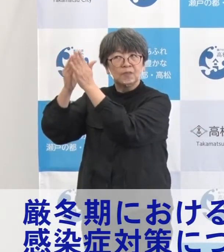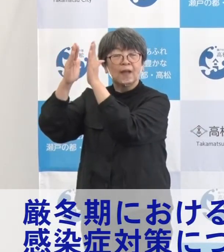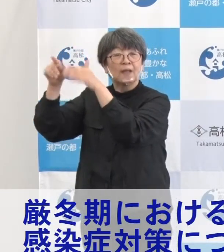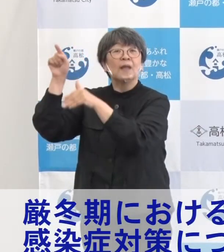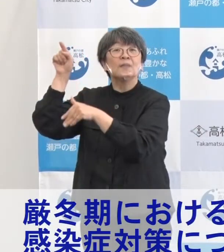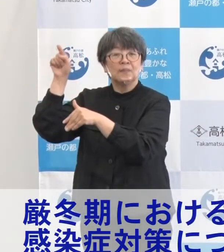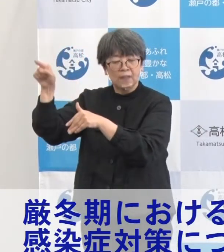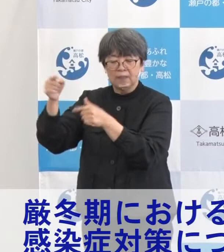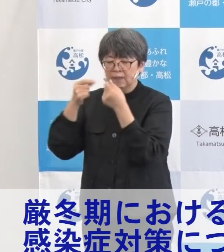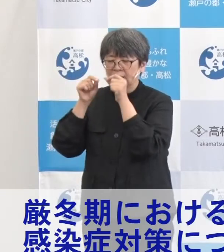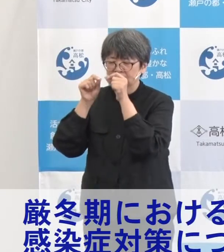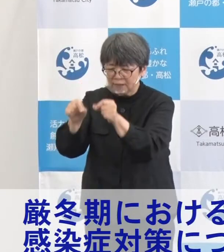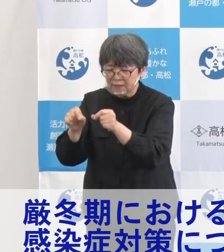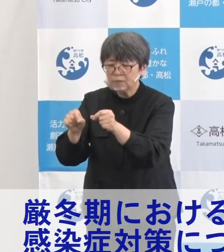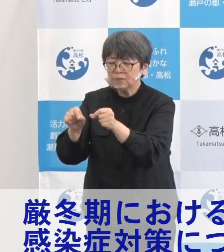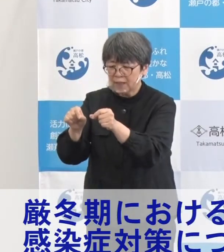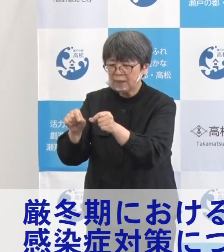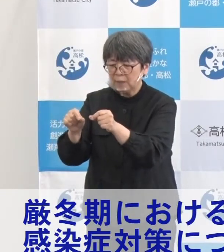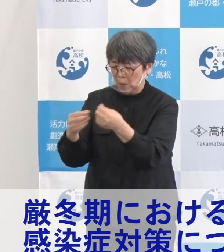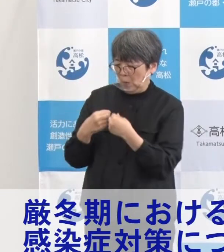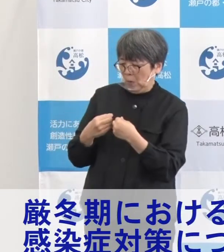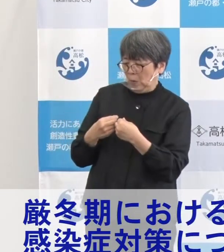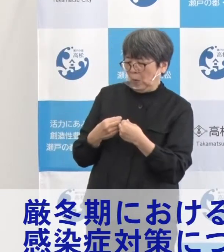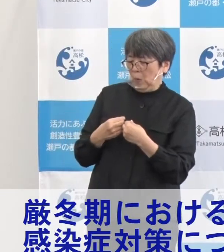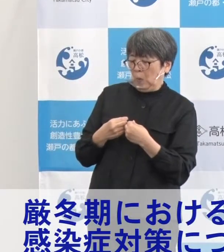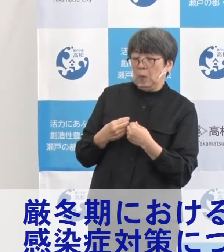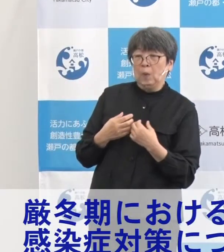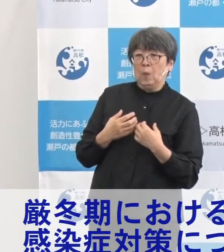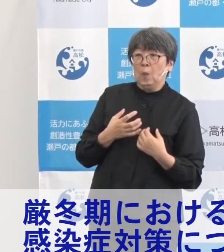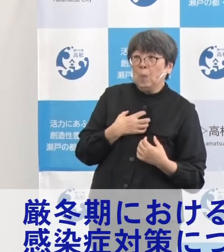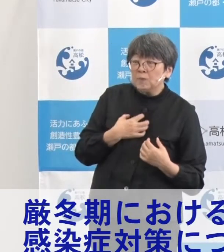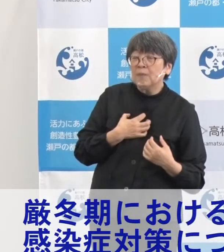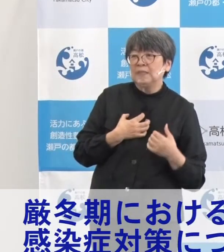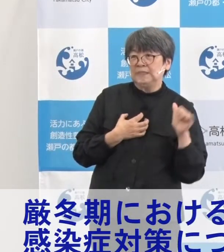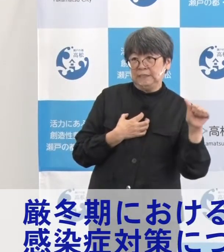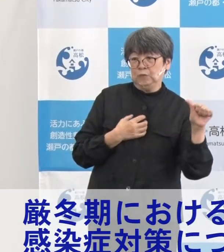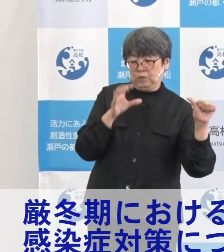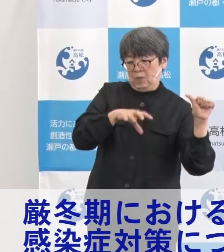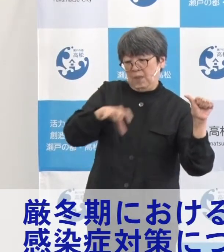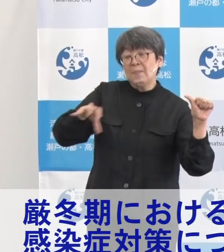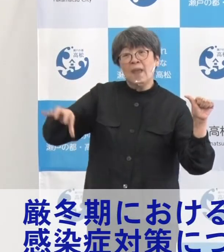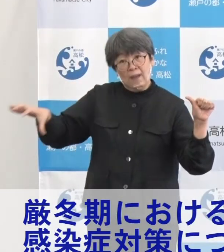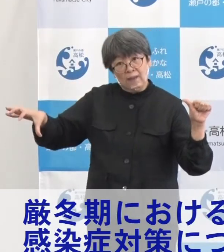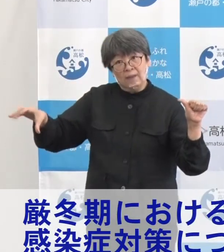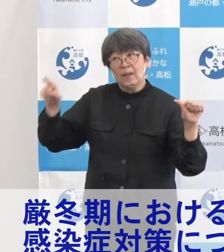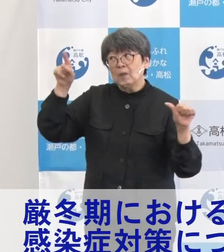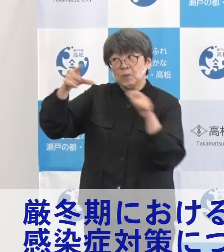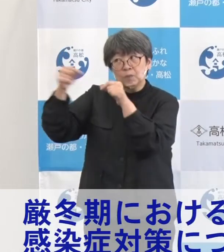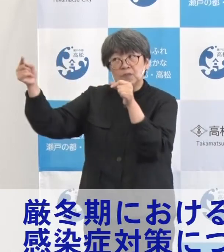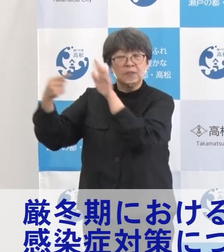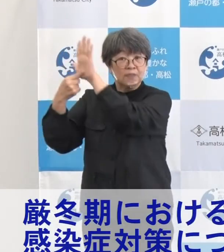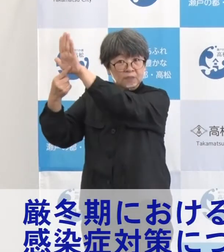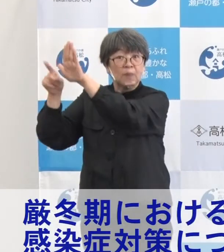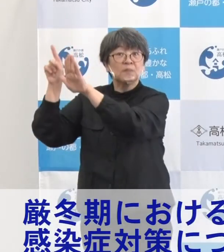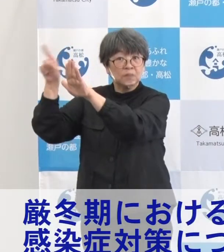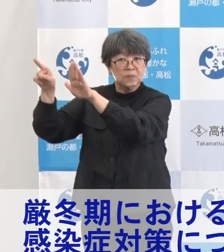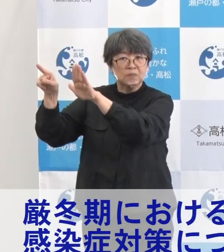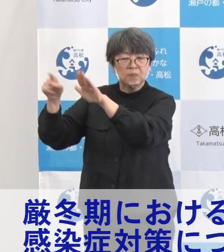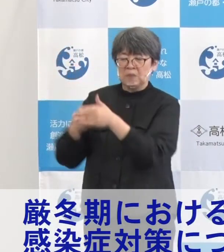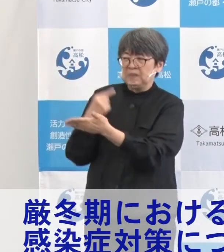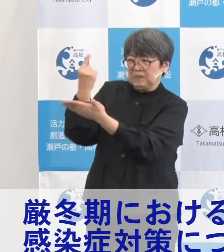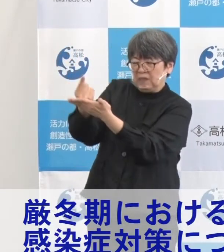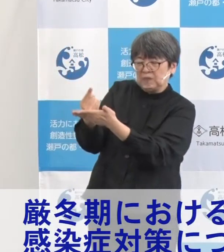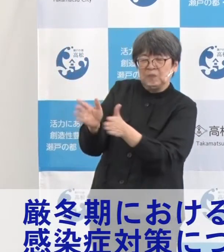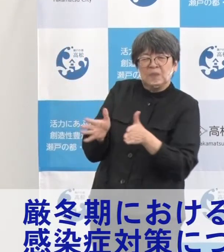拡大がのリスクが高い5つの場面と言ったようなのものが示されてできるだけそういうものは避けるよう